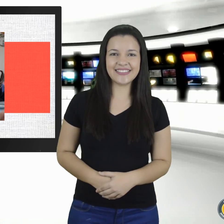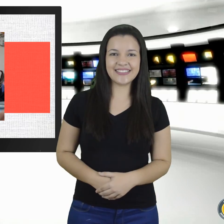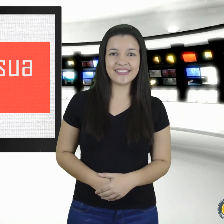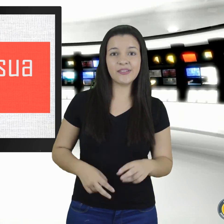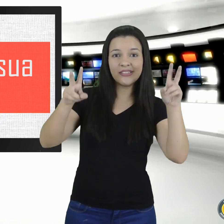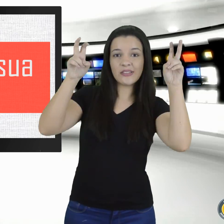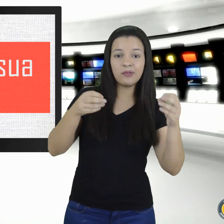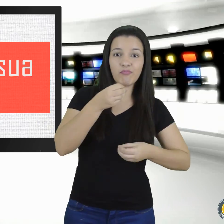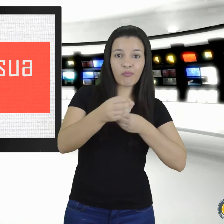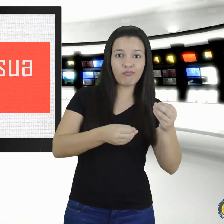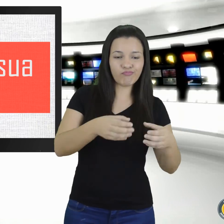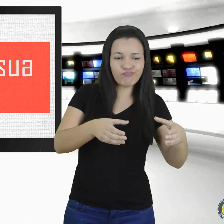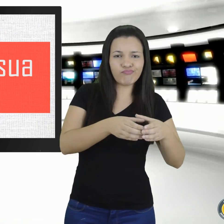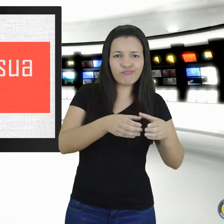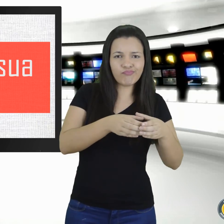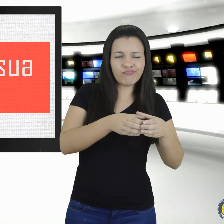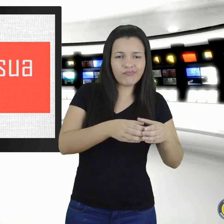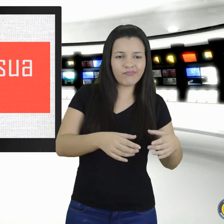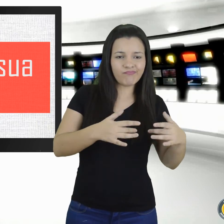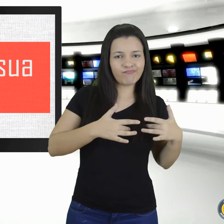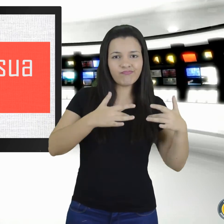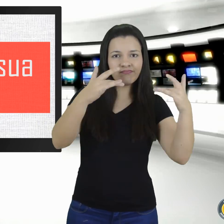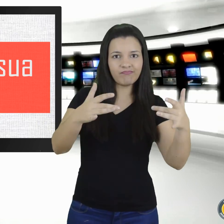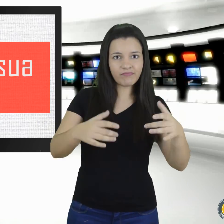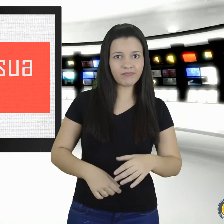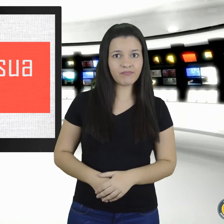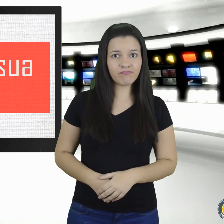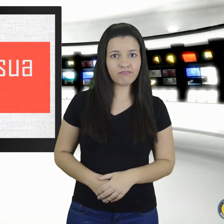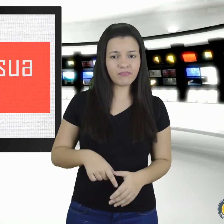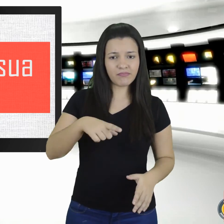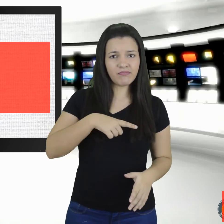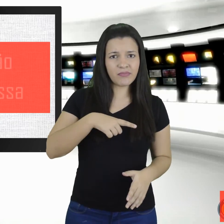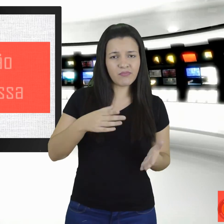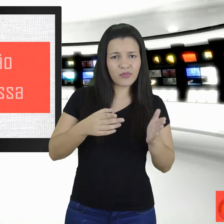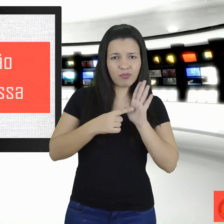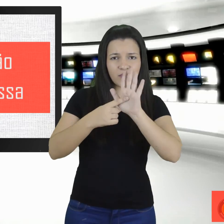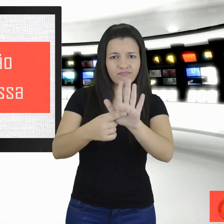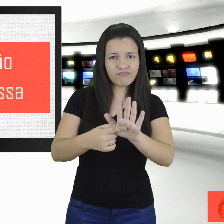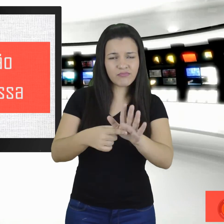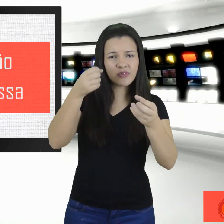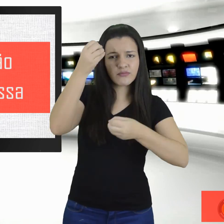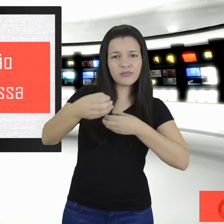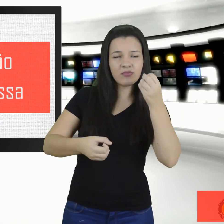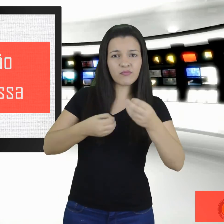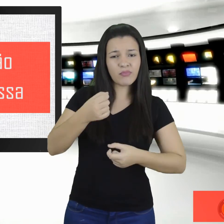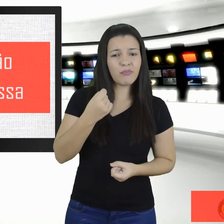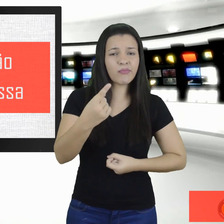Situação de sua entidade. Nesta matéria, relatamos a situação de apenas algumas